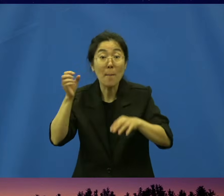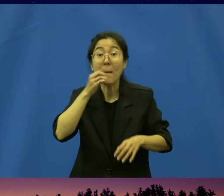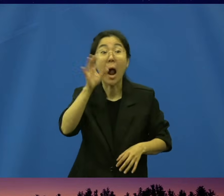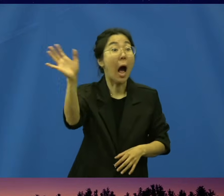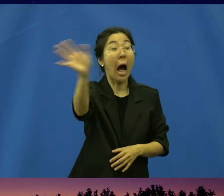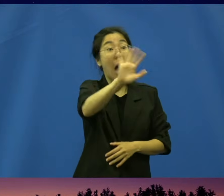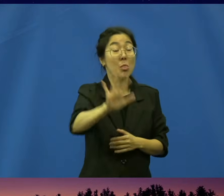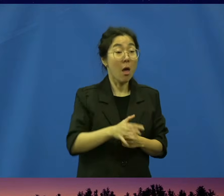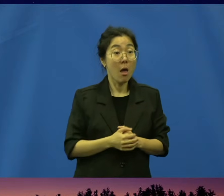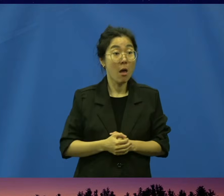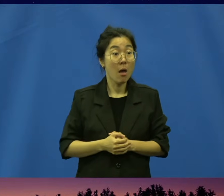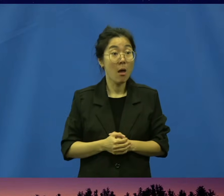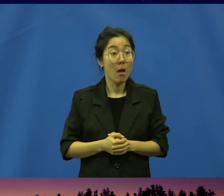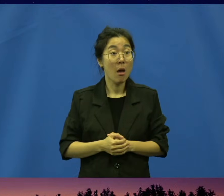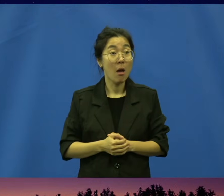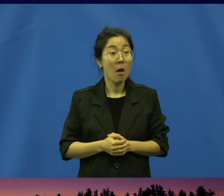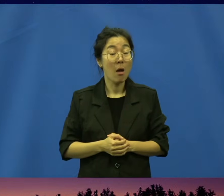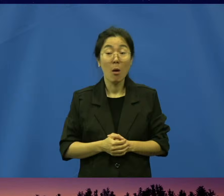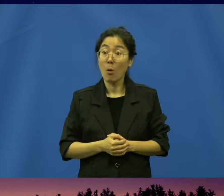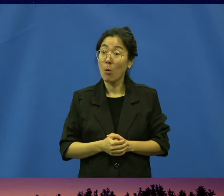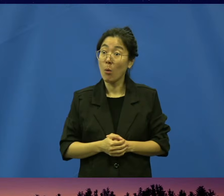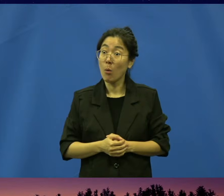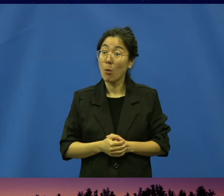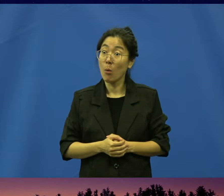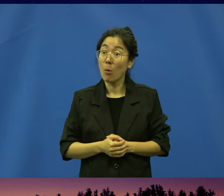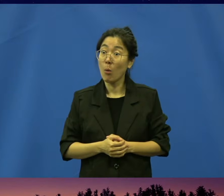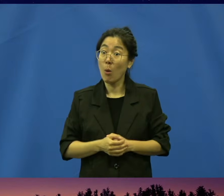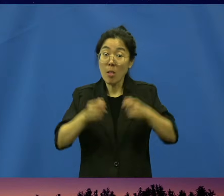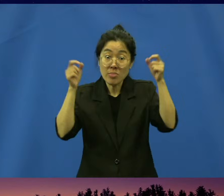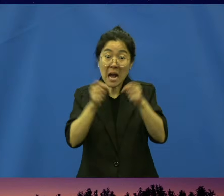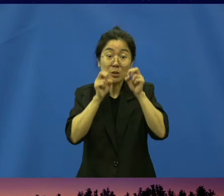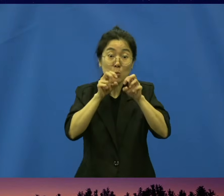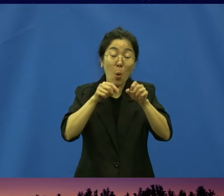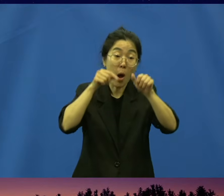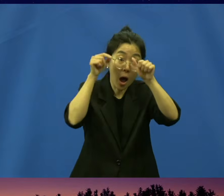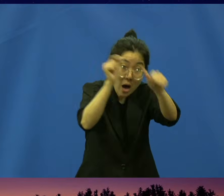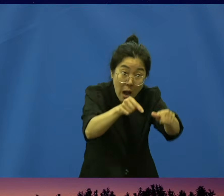나가라, 선교 나가라, 뭐 해라 안 한다고요.